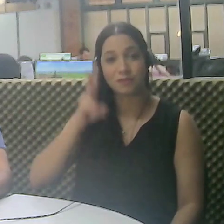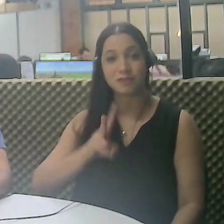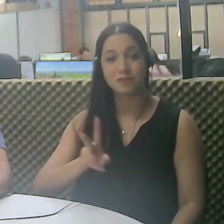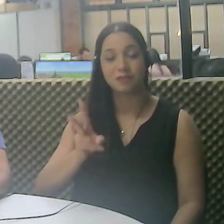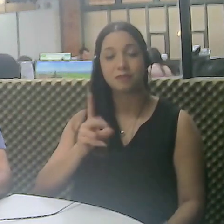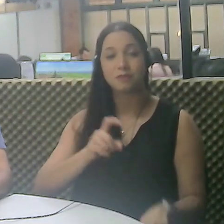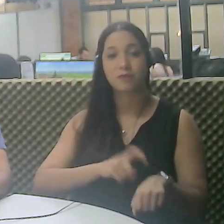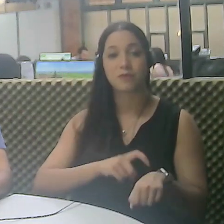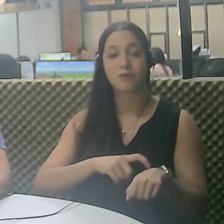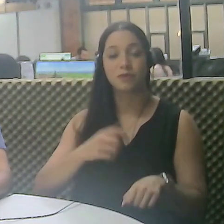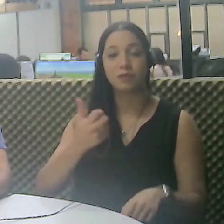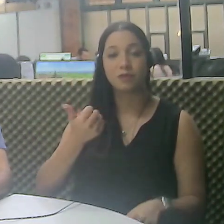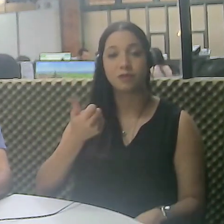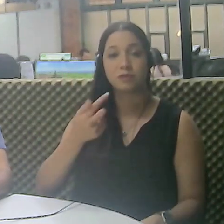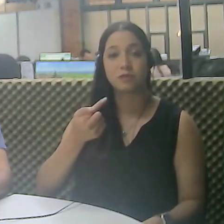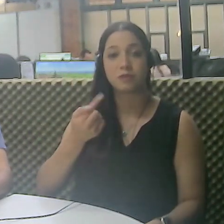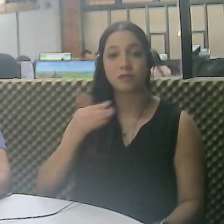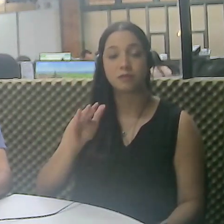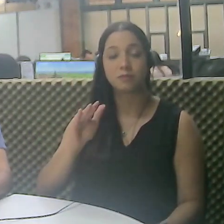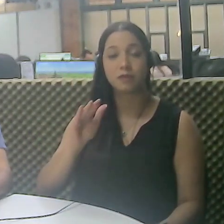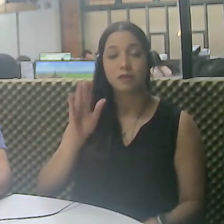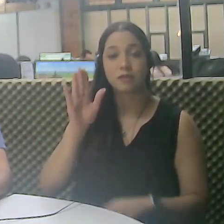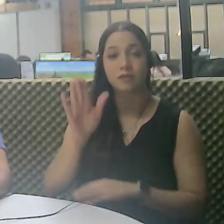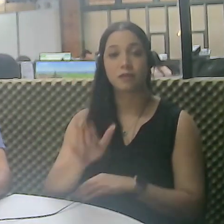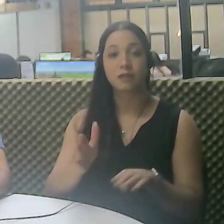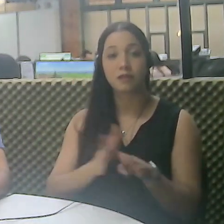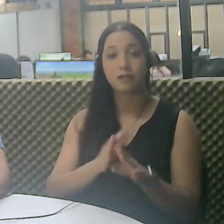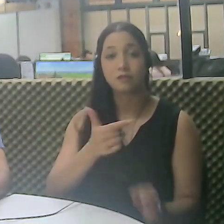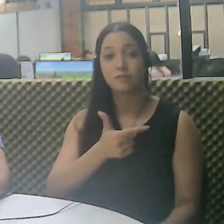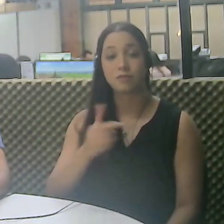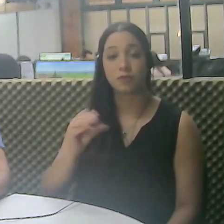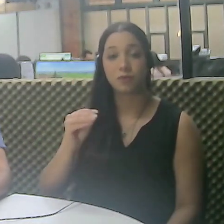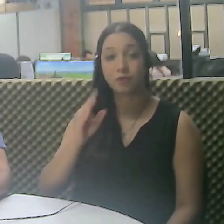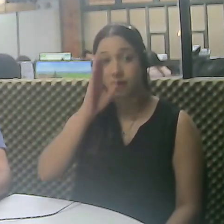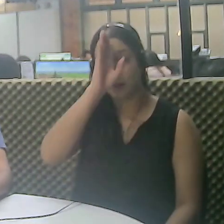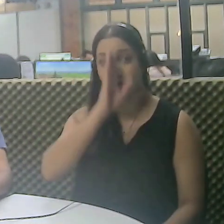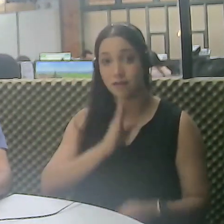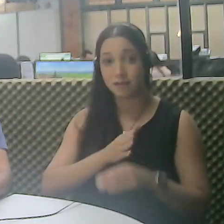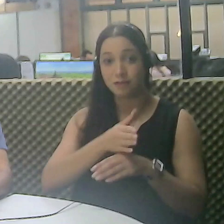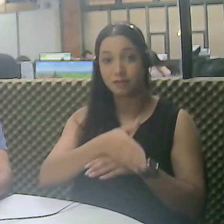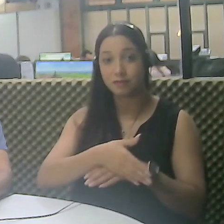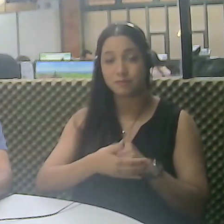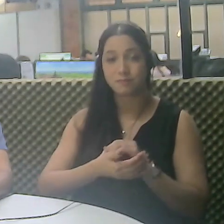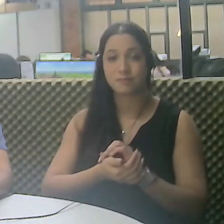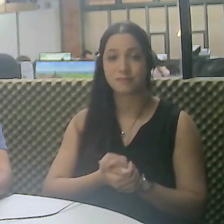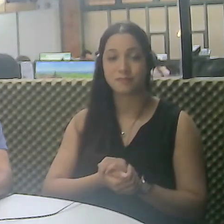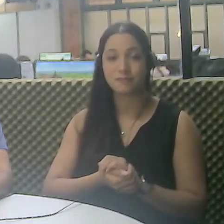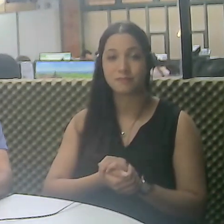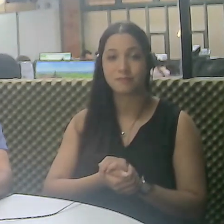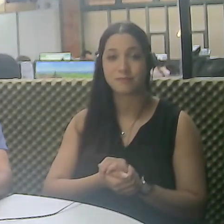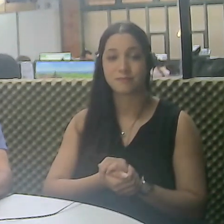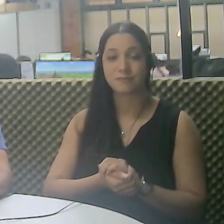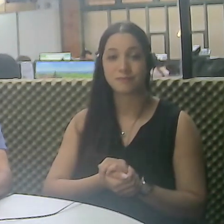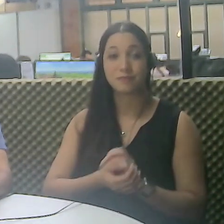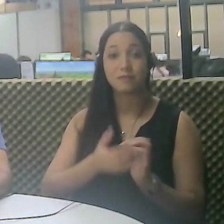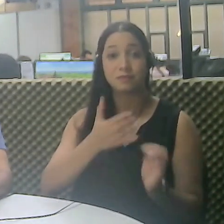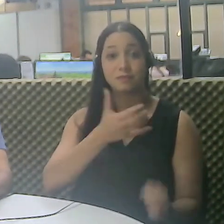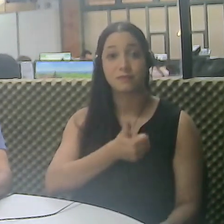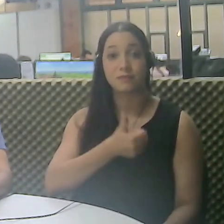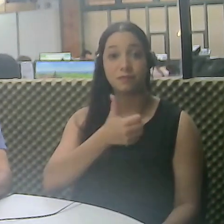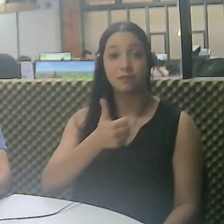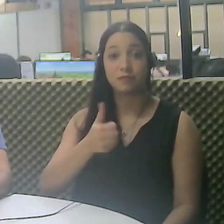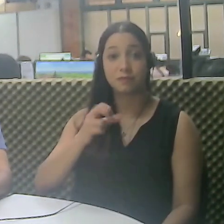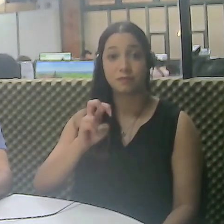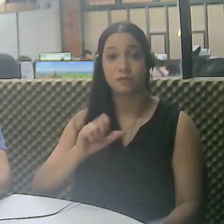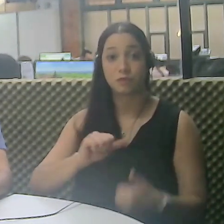das 5h30 da tarde até às 10 da noite. Lembrando, a entrada é gratuita. Após 115 jogos,